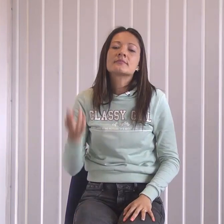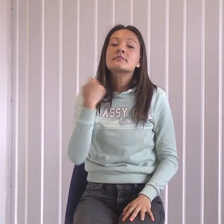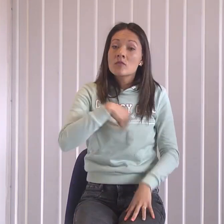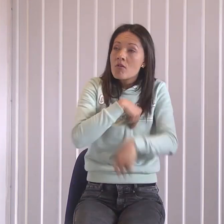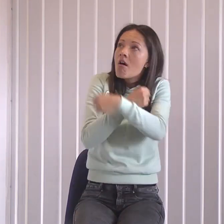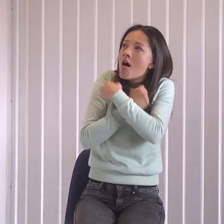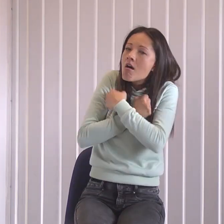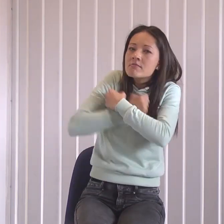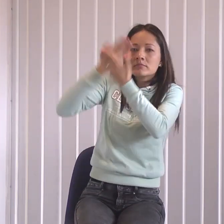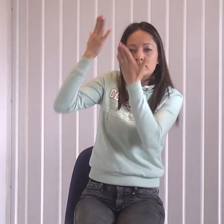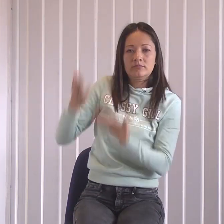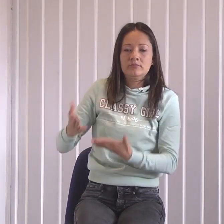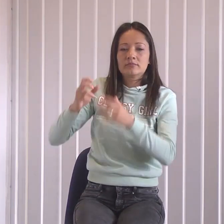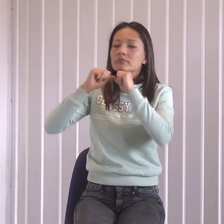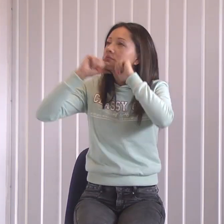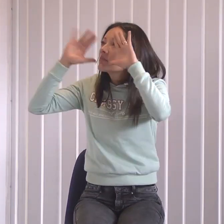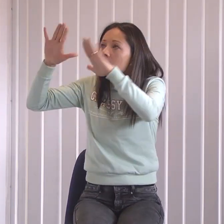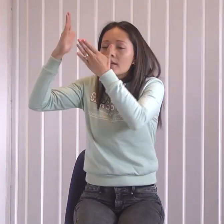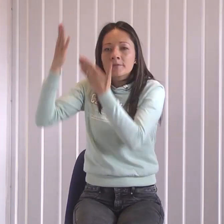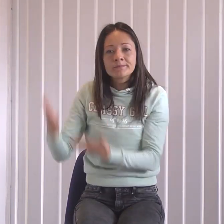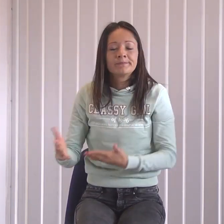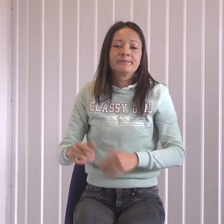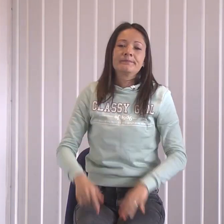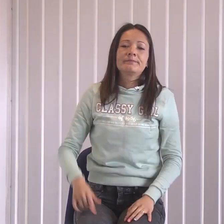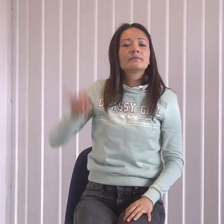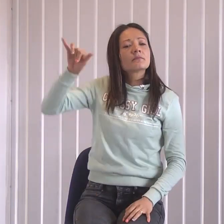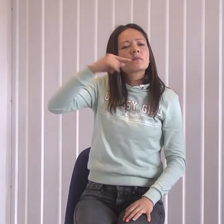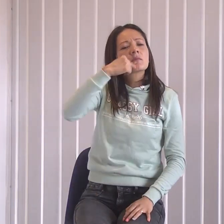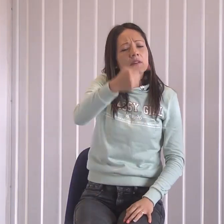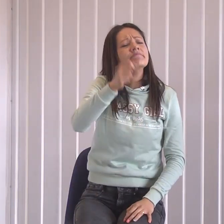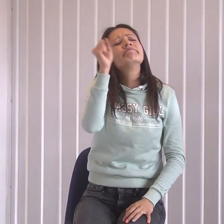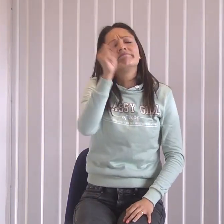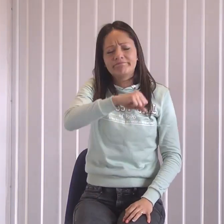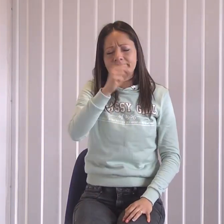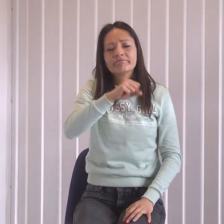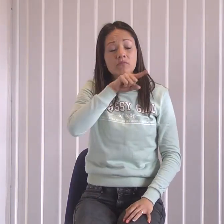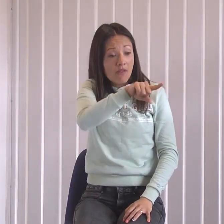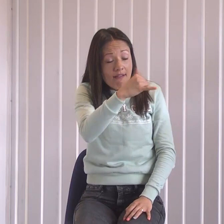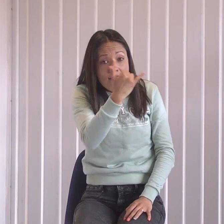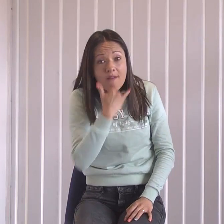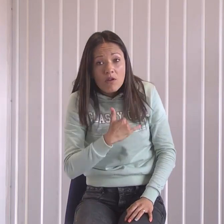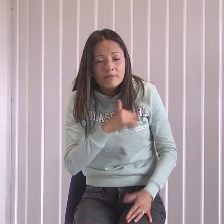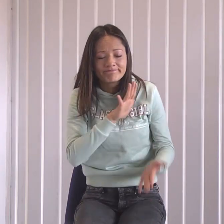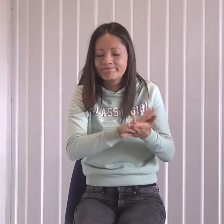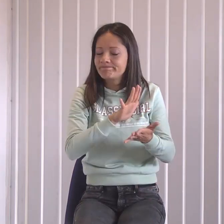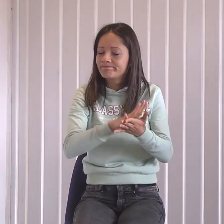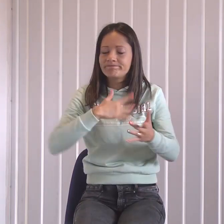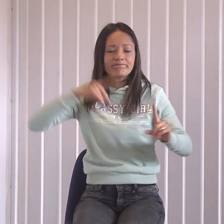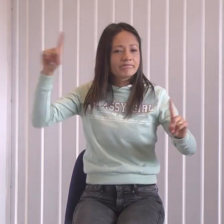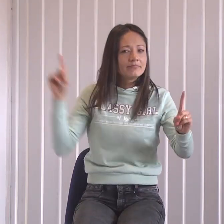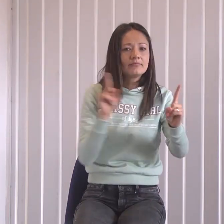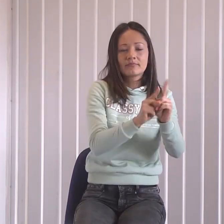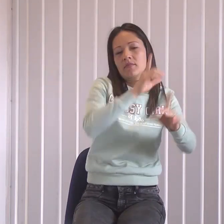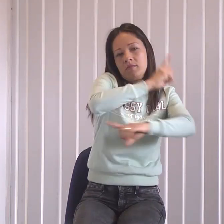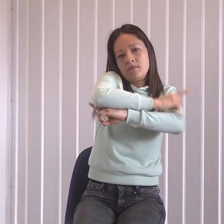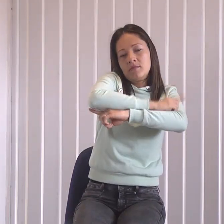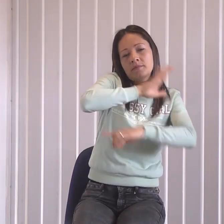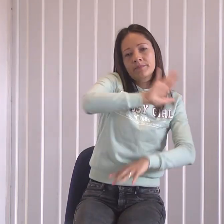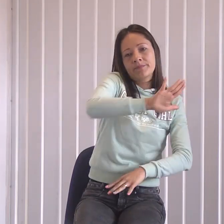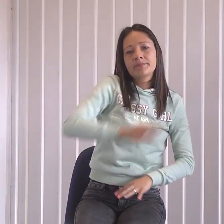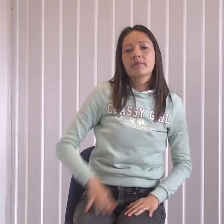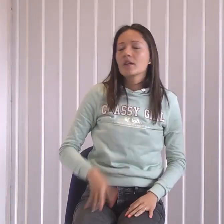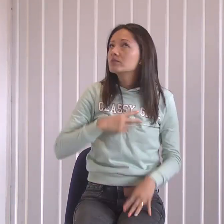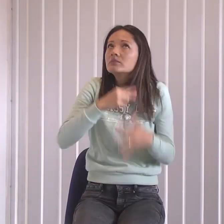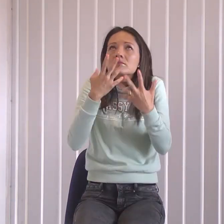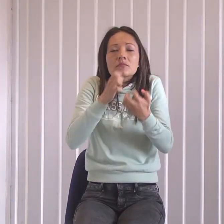le amamos y le bendecimos. Él ha dicho, sí, si se equivoca, yo estaré allí para disciplinarlo. Porque no